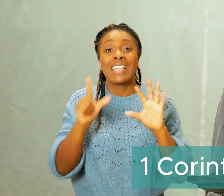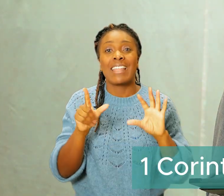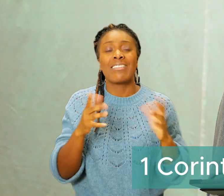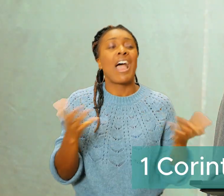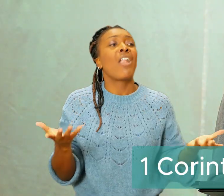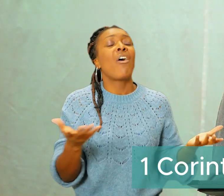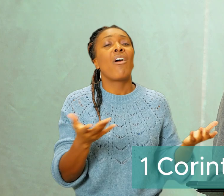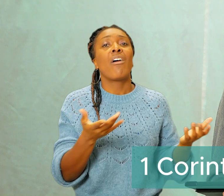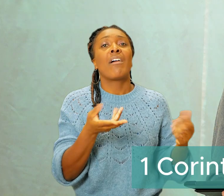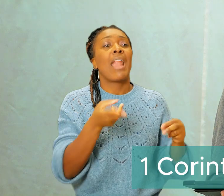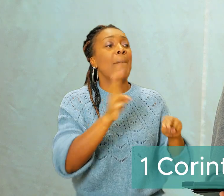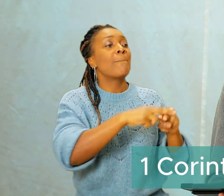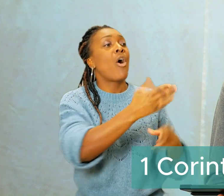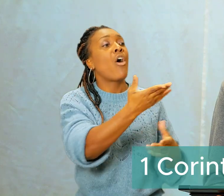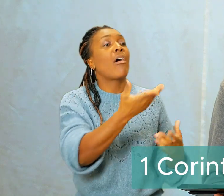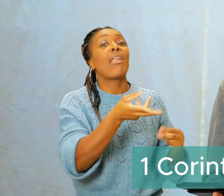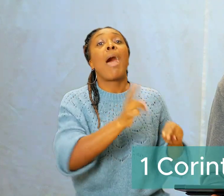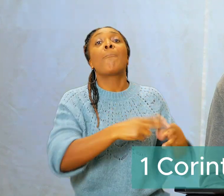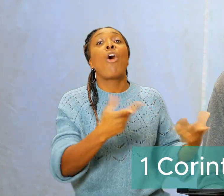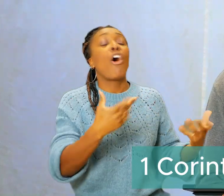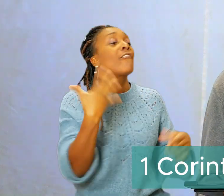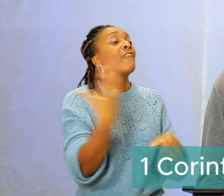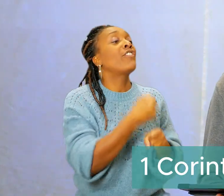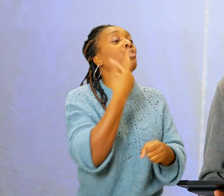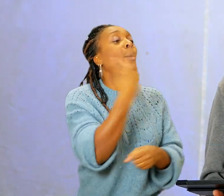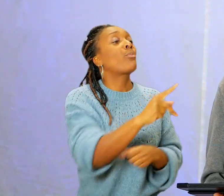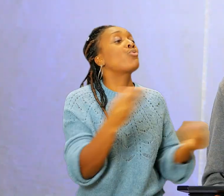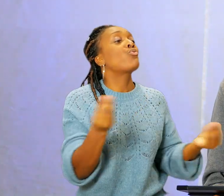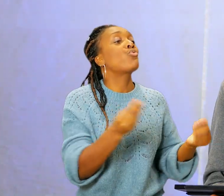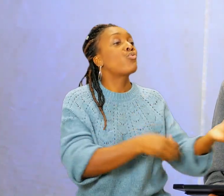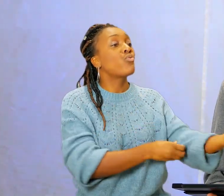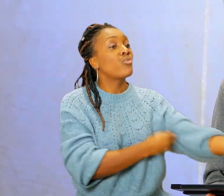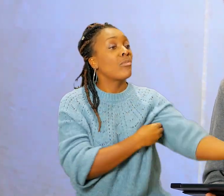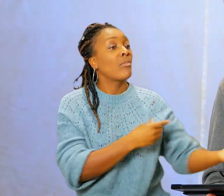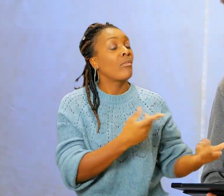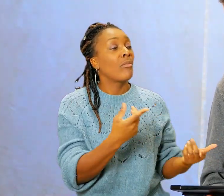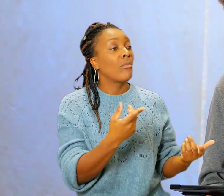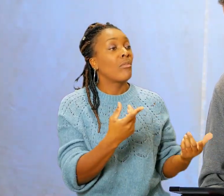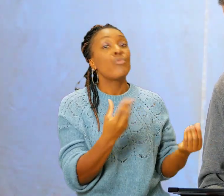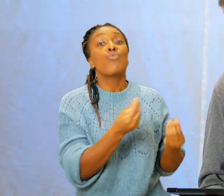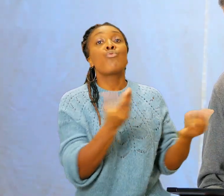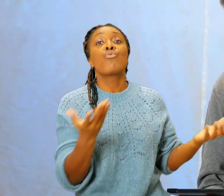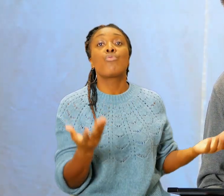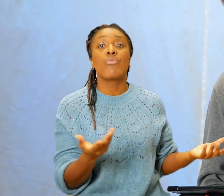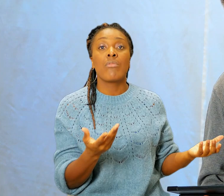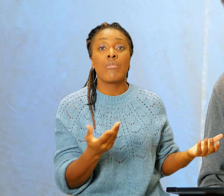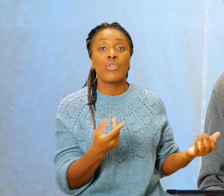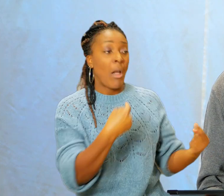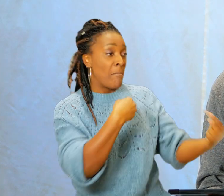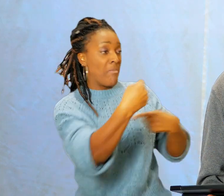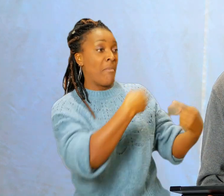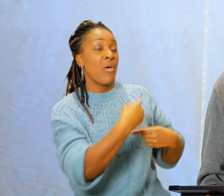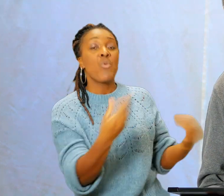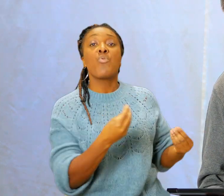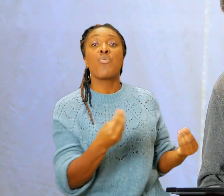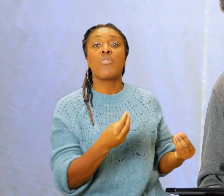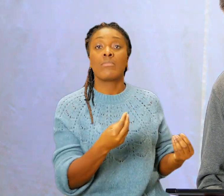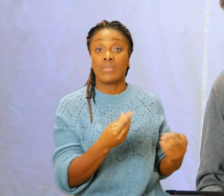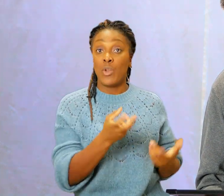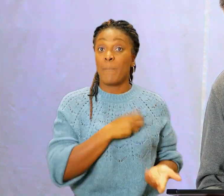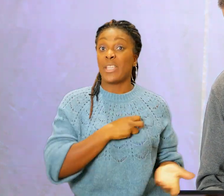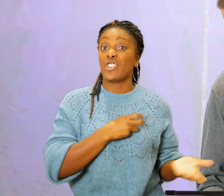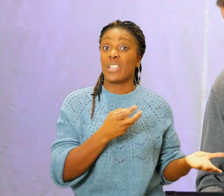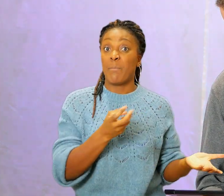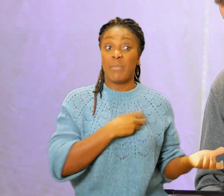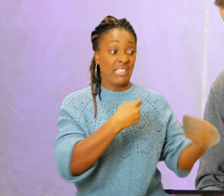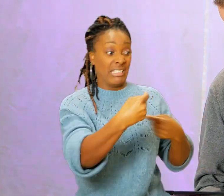ta victoire? Ô mort, où est ton aiguillon? L'aiguillon de la mort, c'est le péché, et la puissance du péché, c'est la loi.